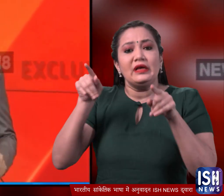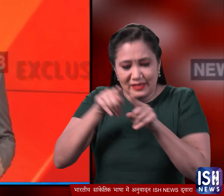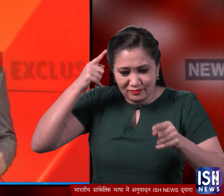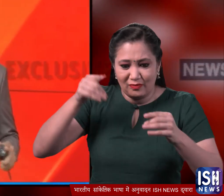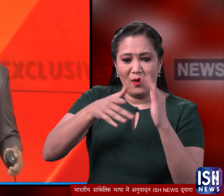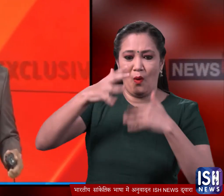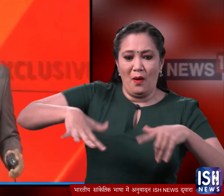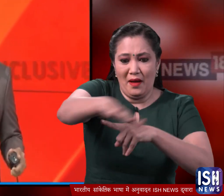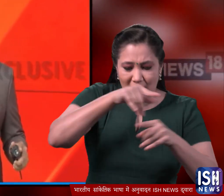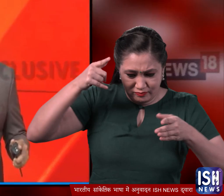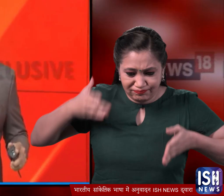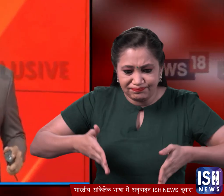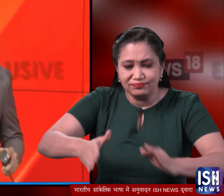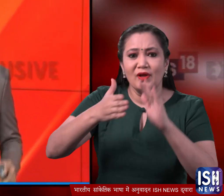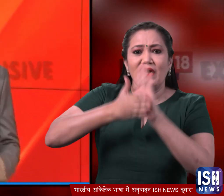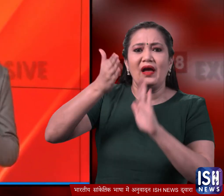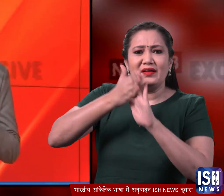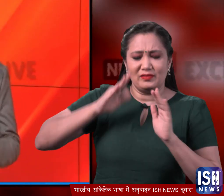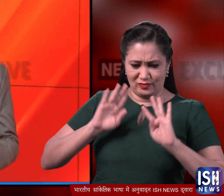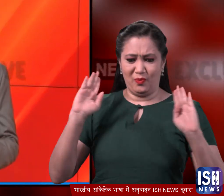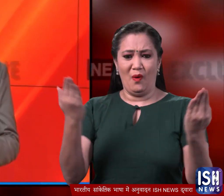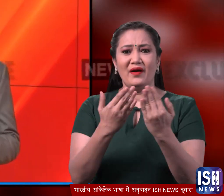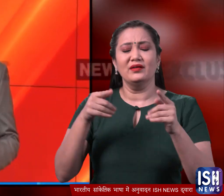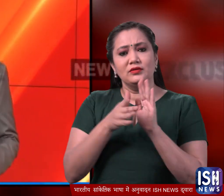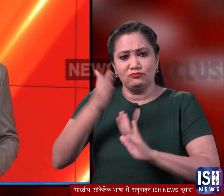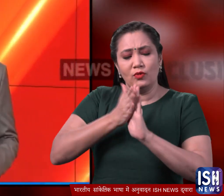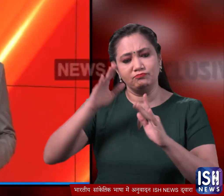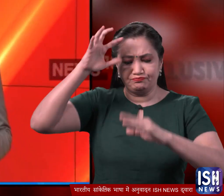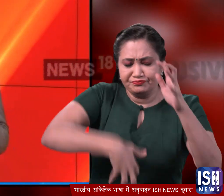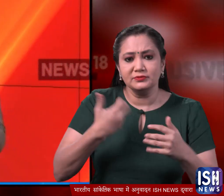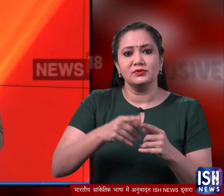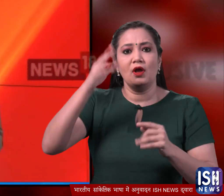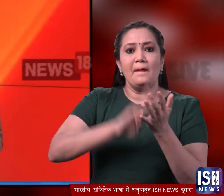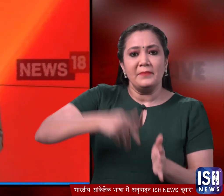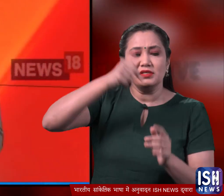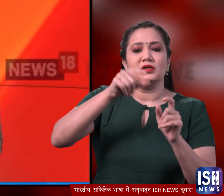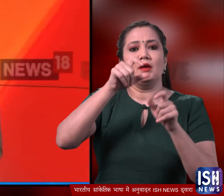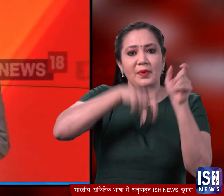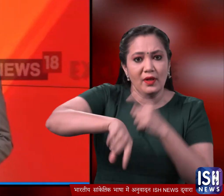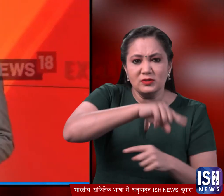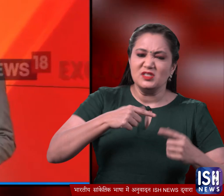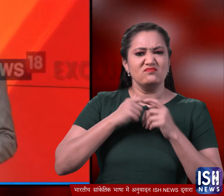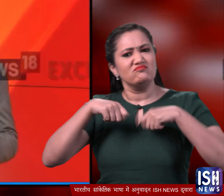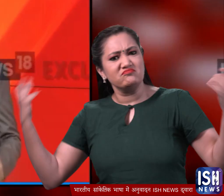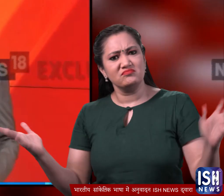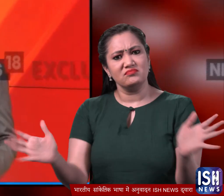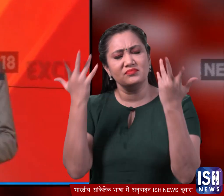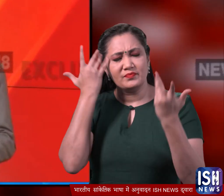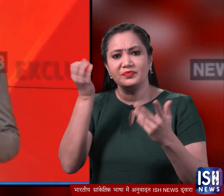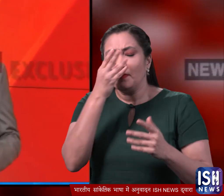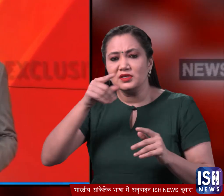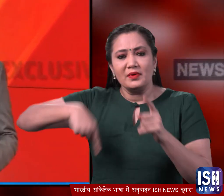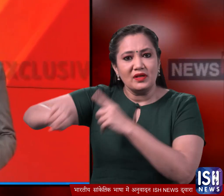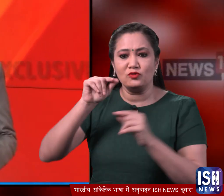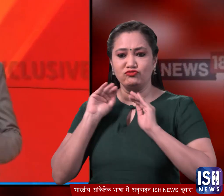रास्ता बनाने के लिए बीजेपी नेता ने एक कॉलोनी की चहारदीवारी तोड़ी, जिसे पूर्व मंत्री और कॉलोनी के लोगों ने दादागिरी बताया, जिस पर बीजेपी नेता